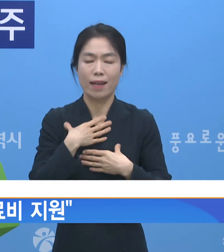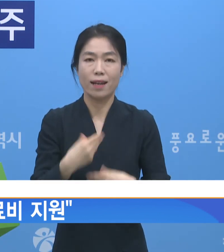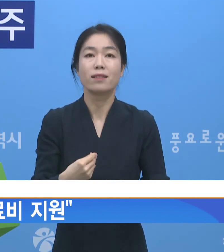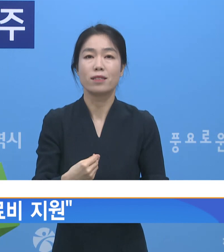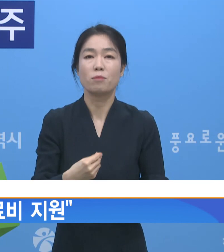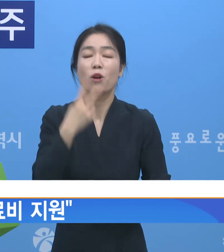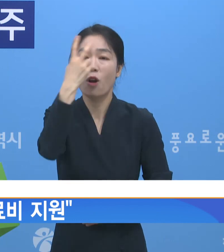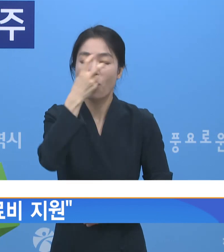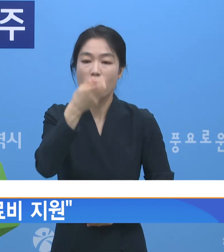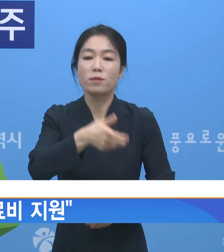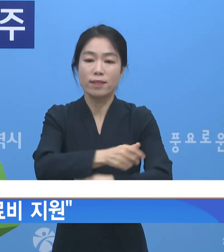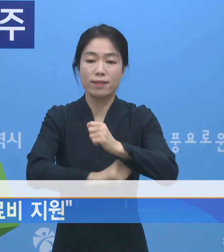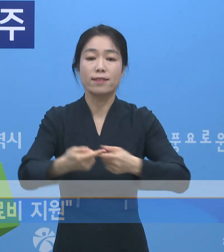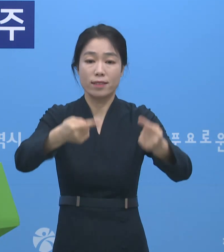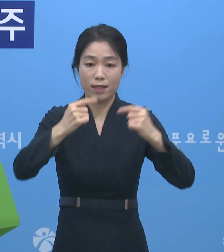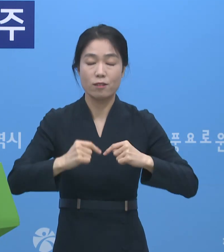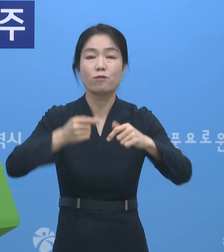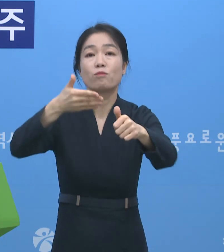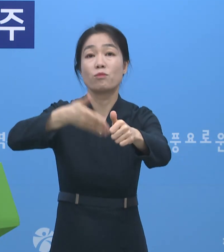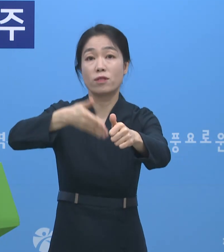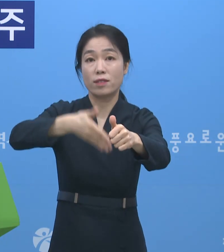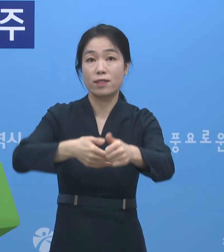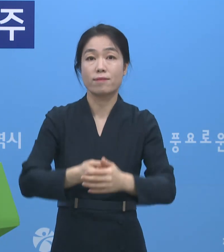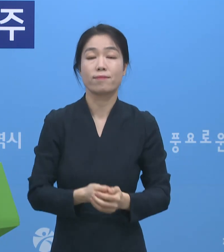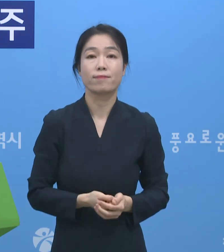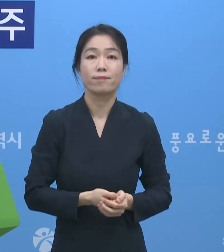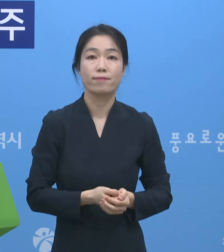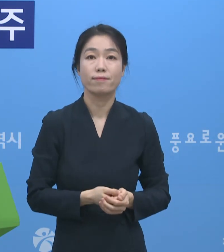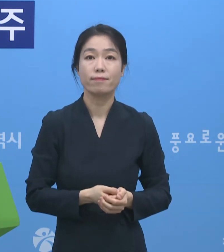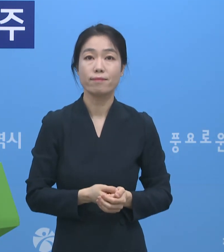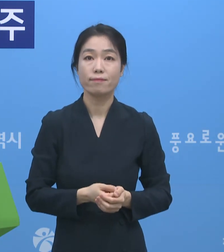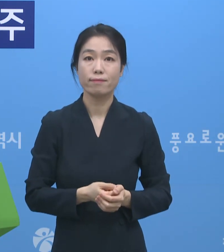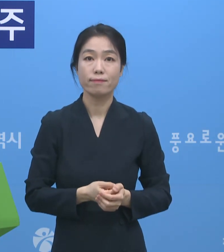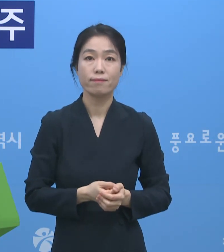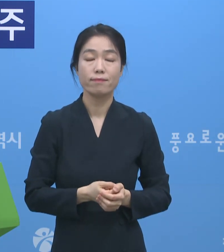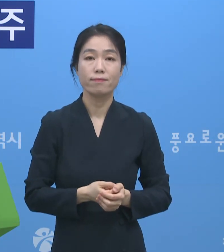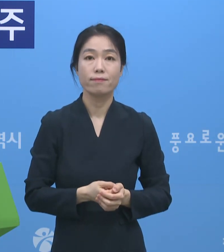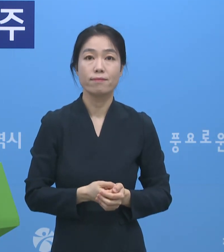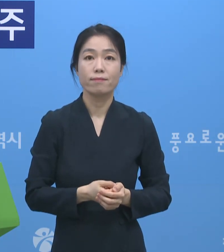검사에 적극 협조해 주시기 바라겠습니다.